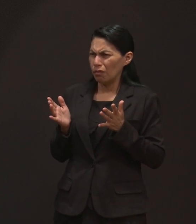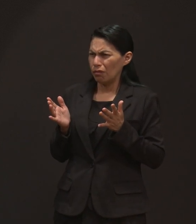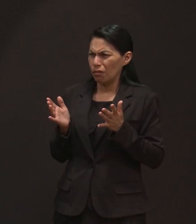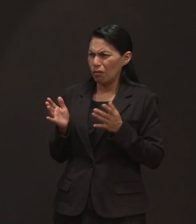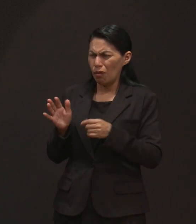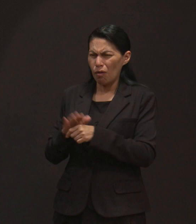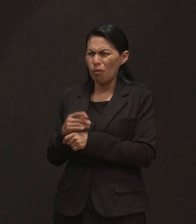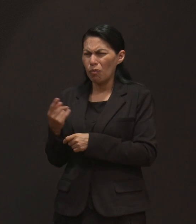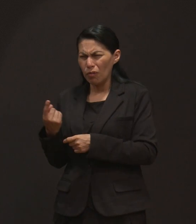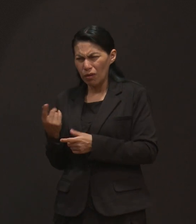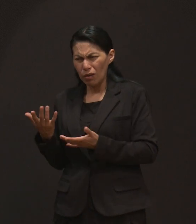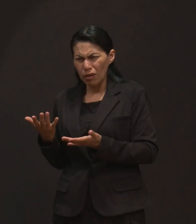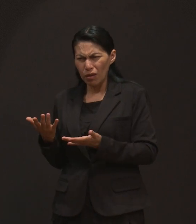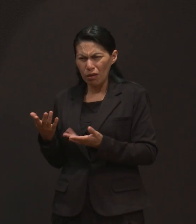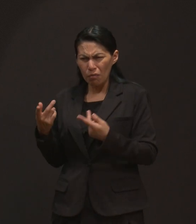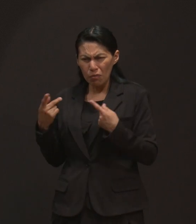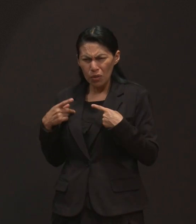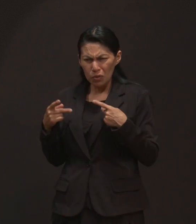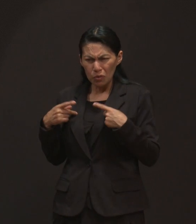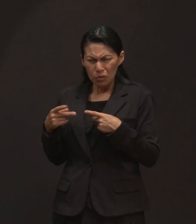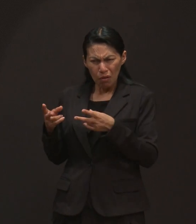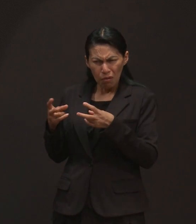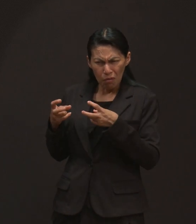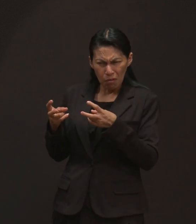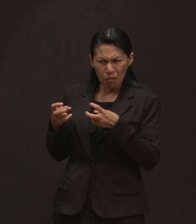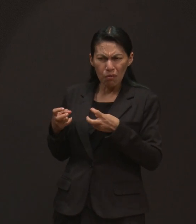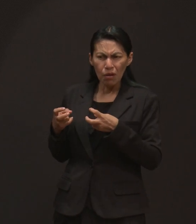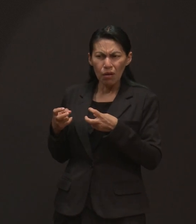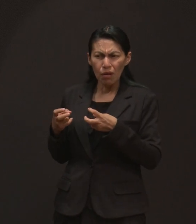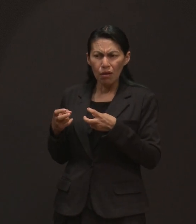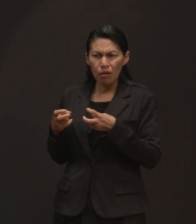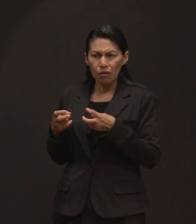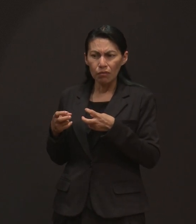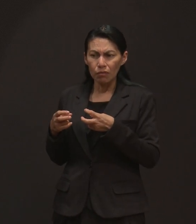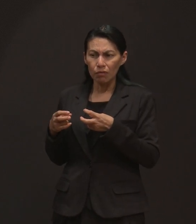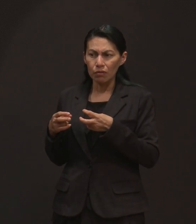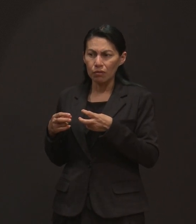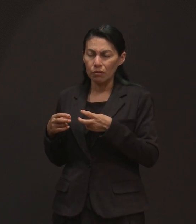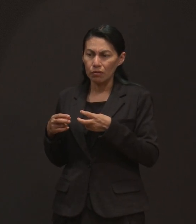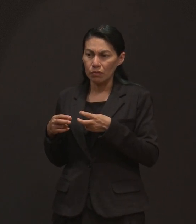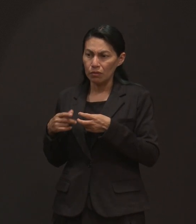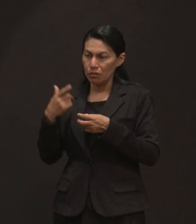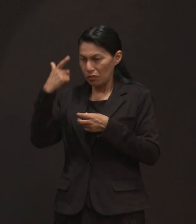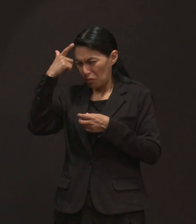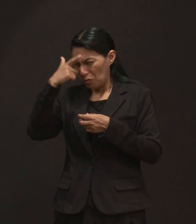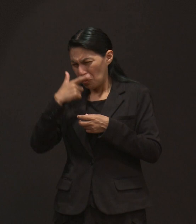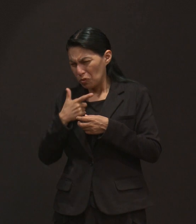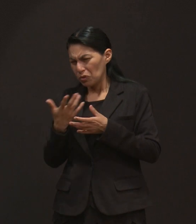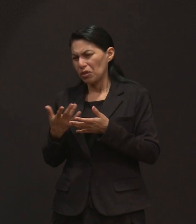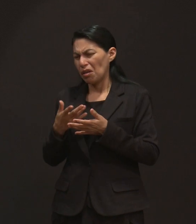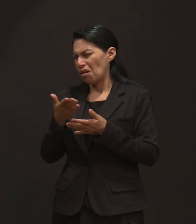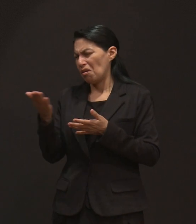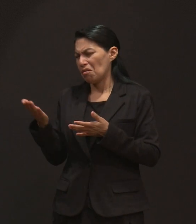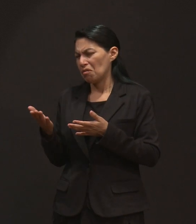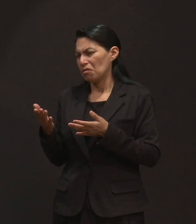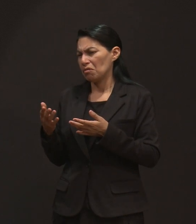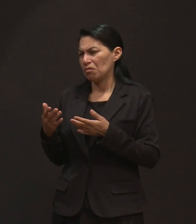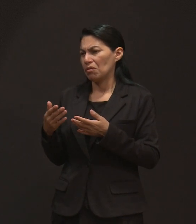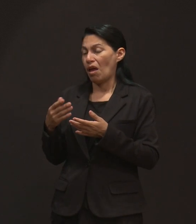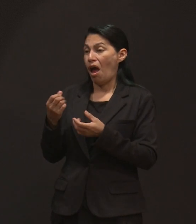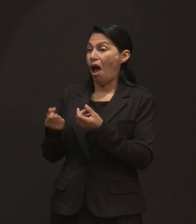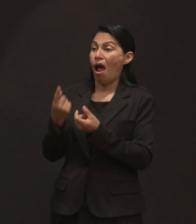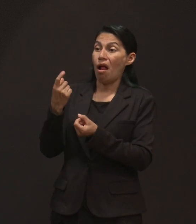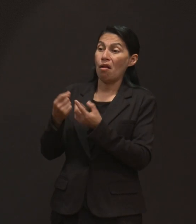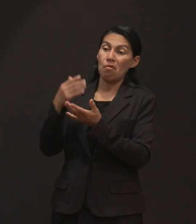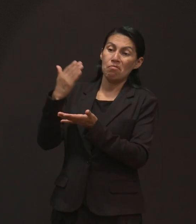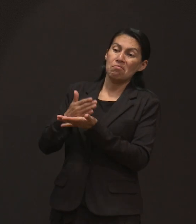como sorprendidas, ¿no? Porque comúnmente pues son personas que no lo hacen, ¿no? Ya era noche, no había nada que se